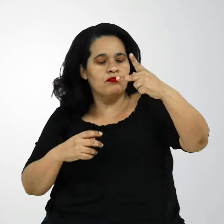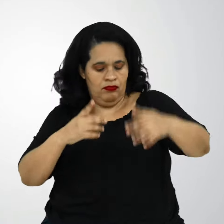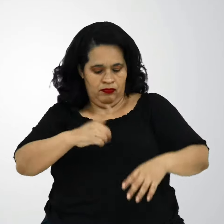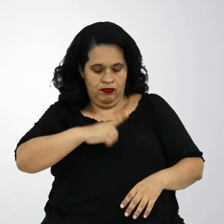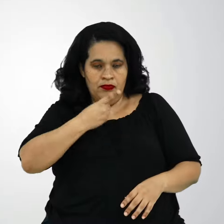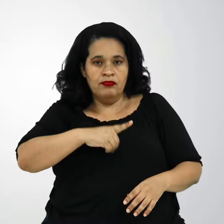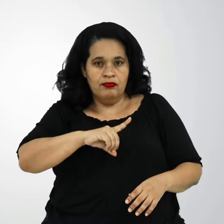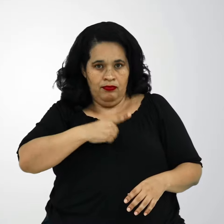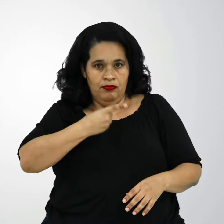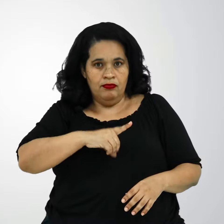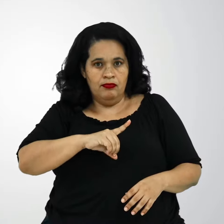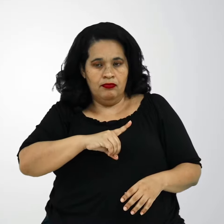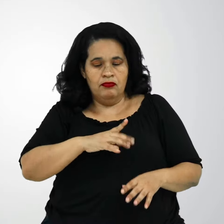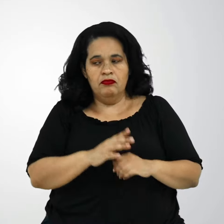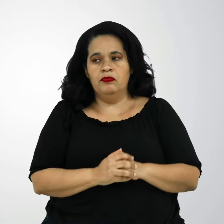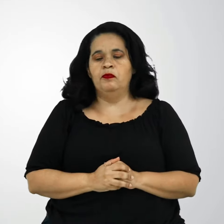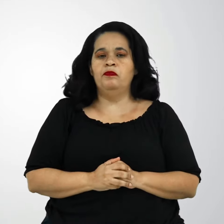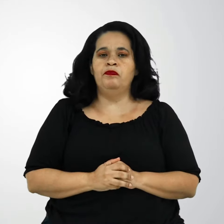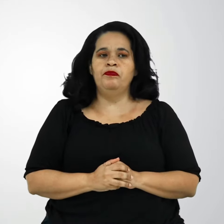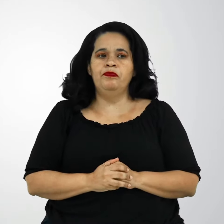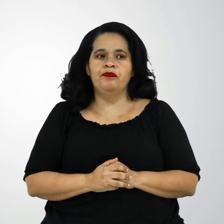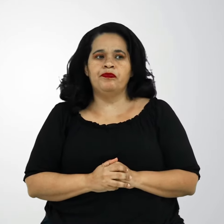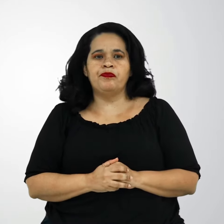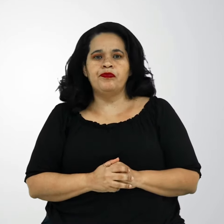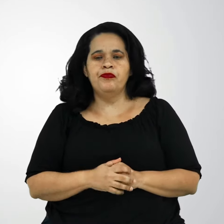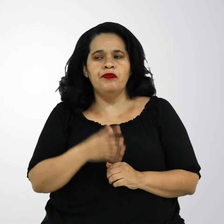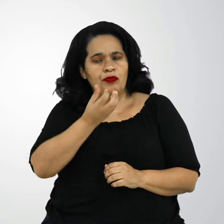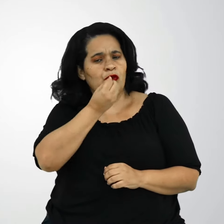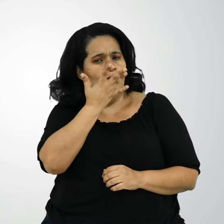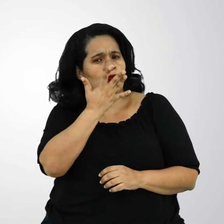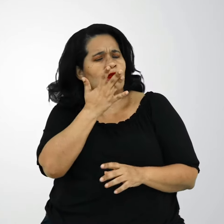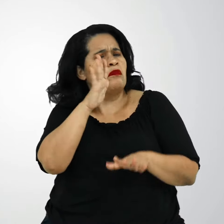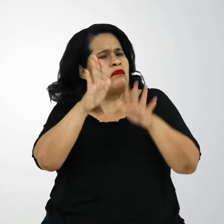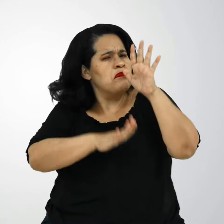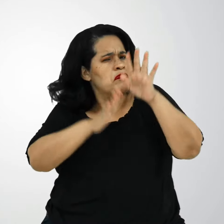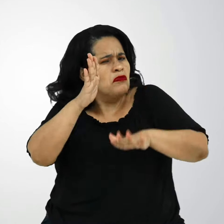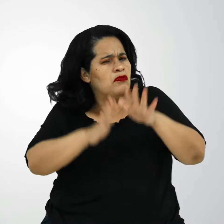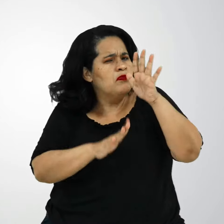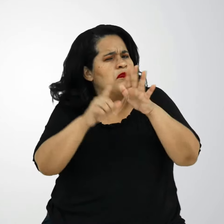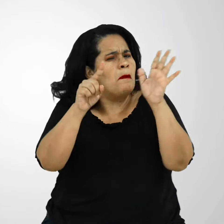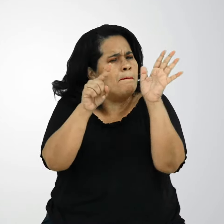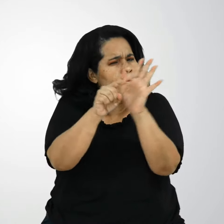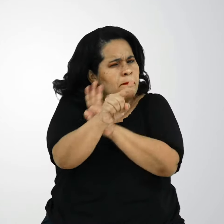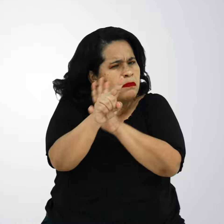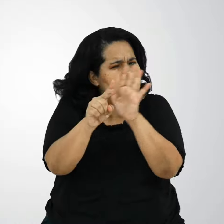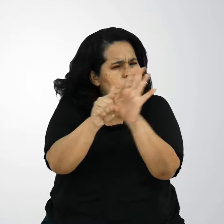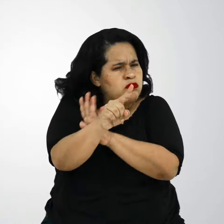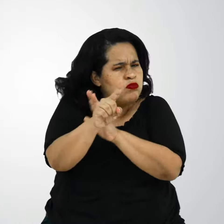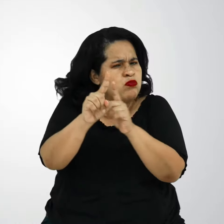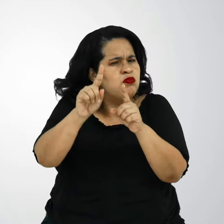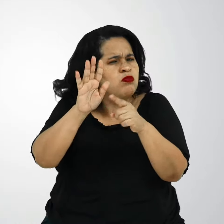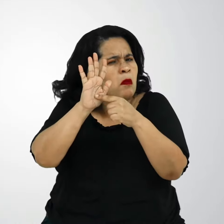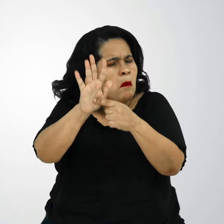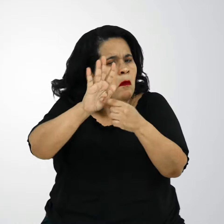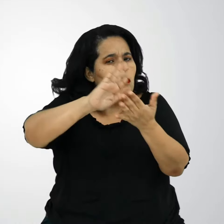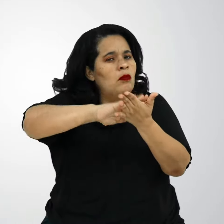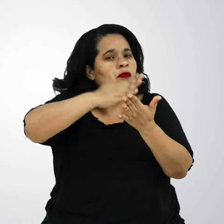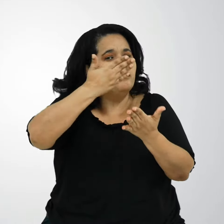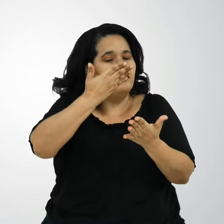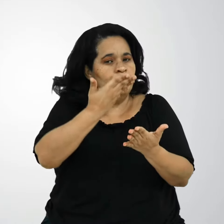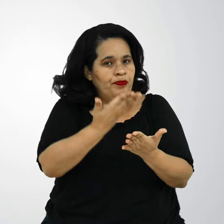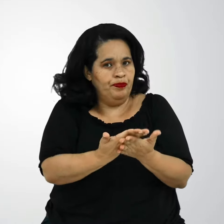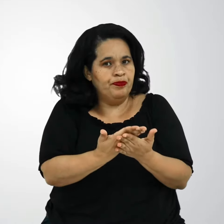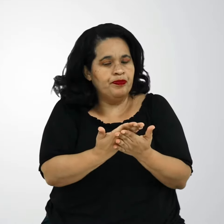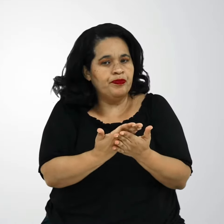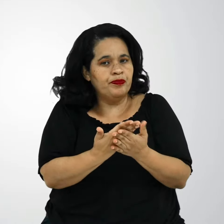Legal. Talvez uma outra questão que reforce essa interpretação